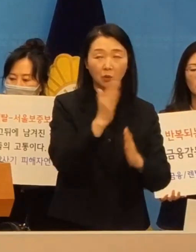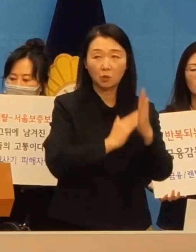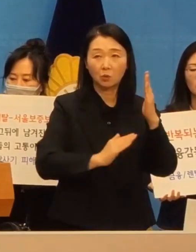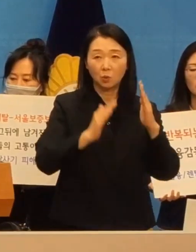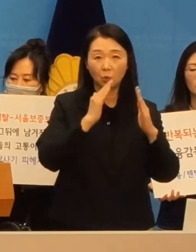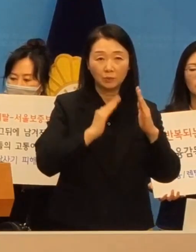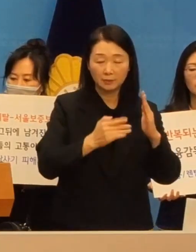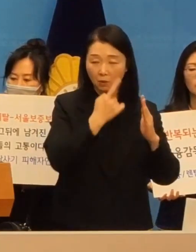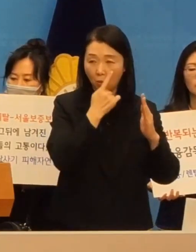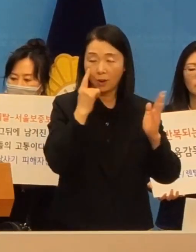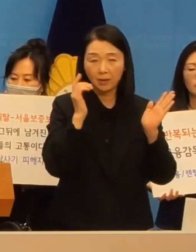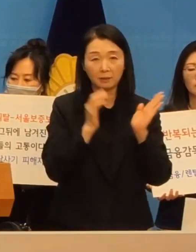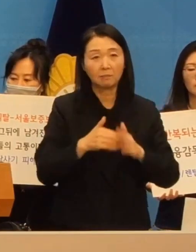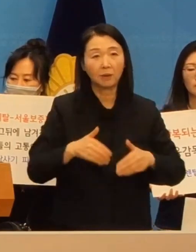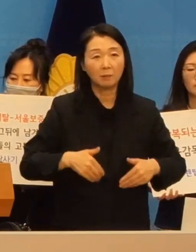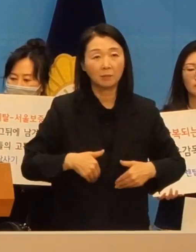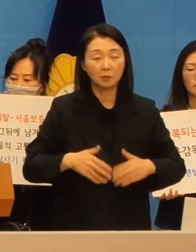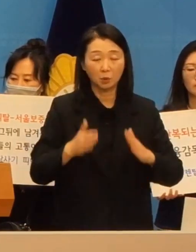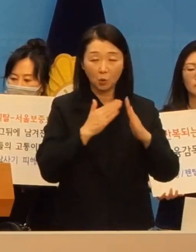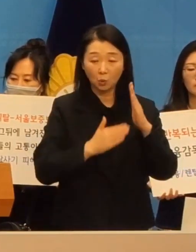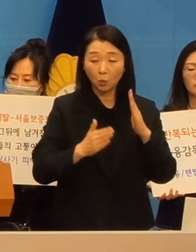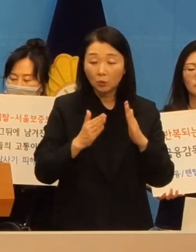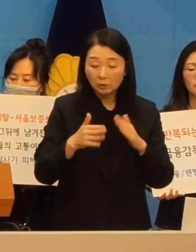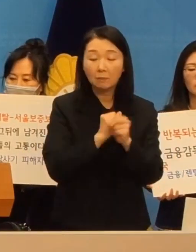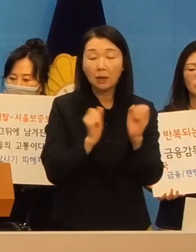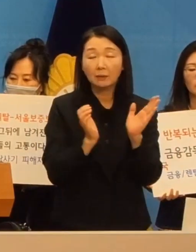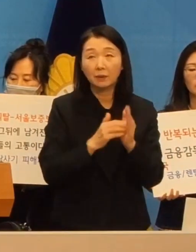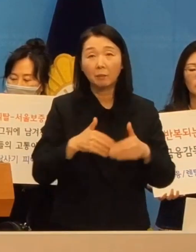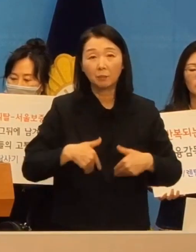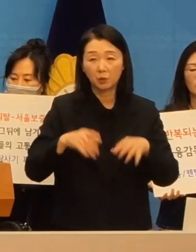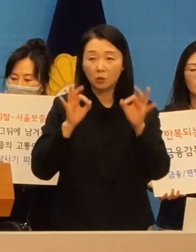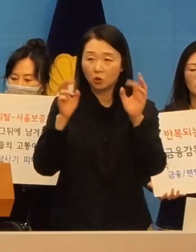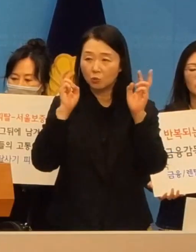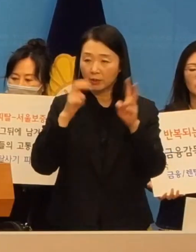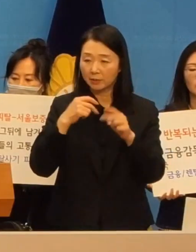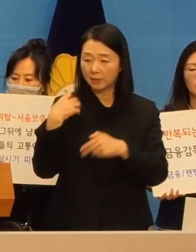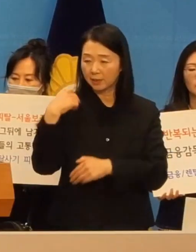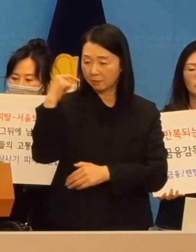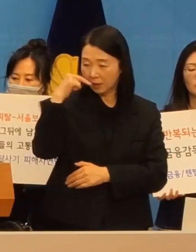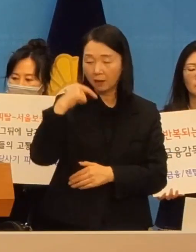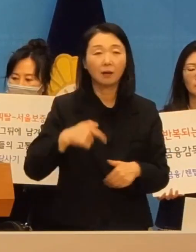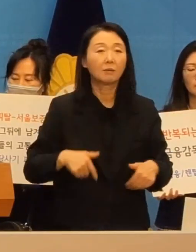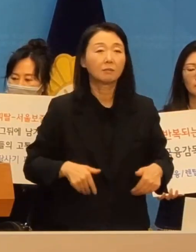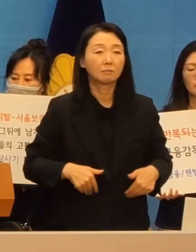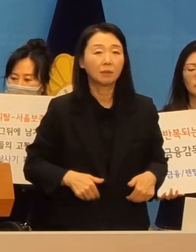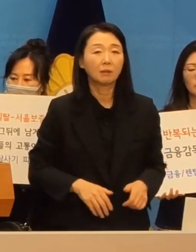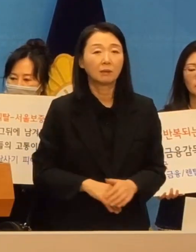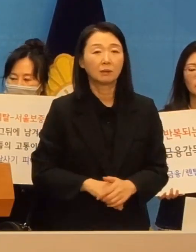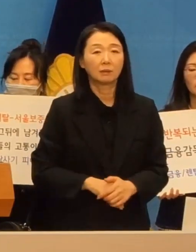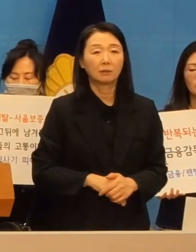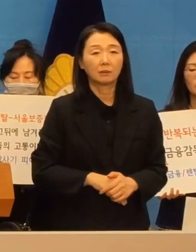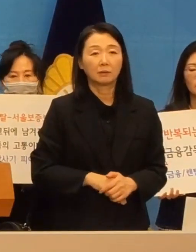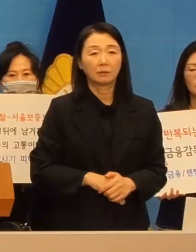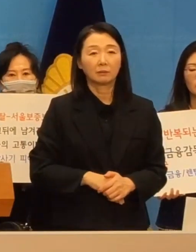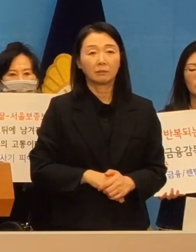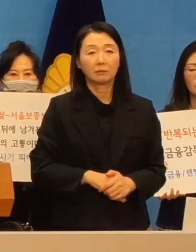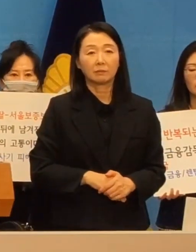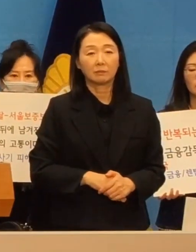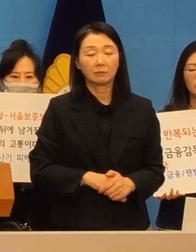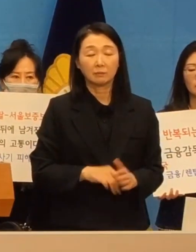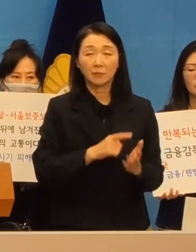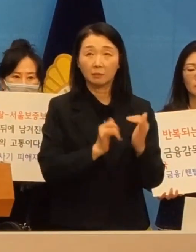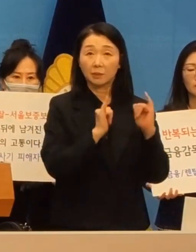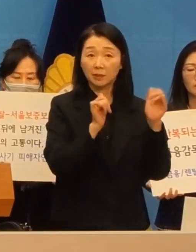검증 및 공시장치를 만들고 금융사들의 책임을 강화하는 방안을 만들어야 합니다.